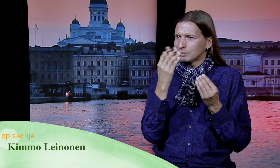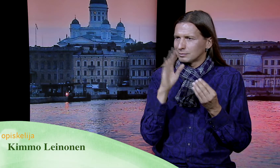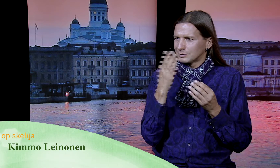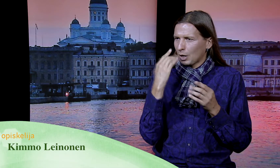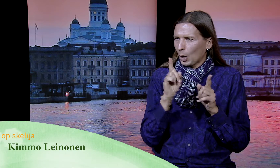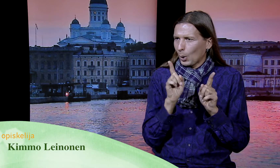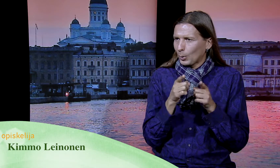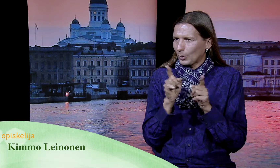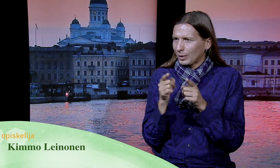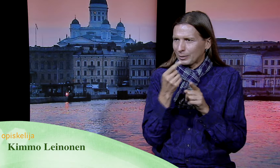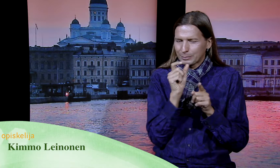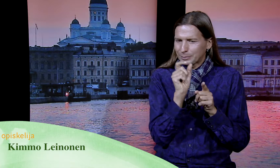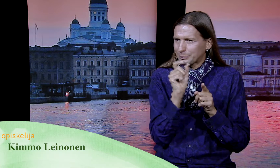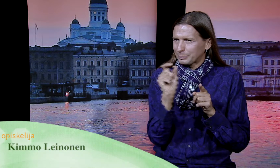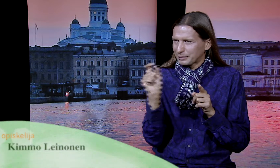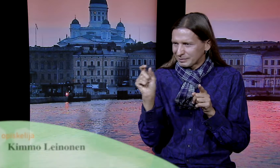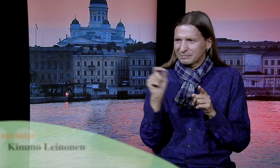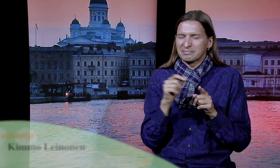lyhytkursseilla viikonloppuisin ja kesäisin.